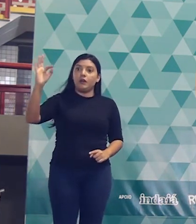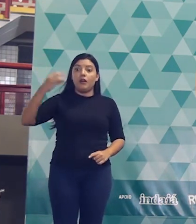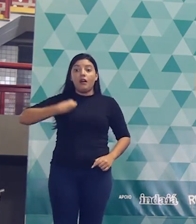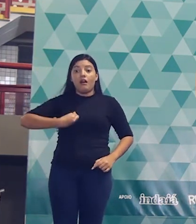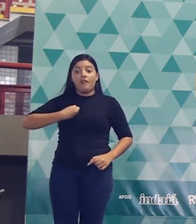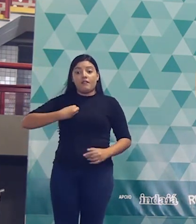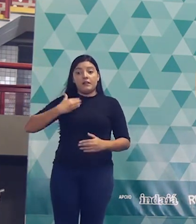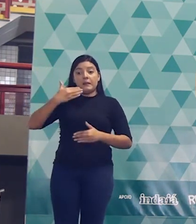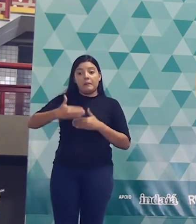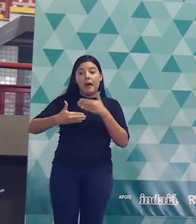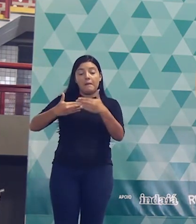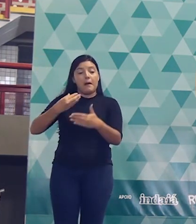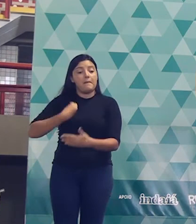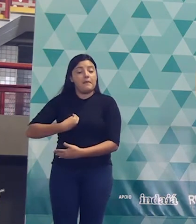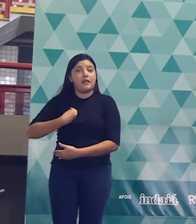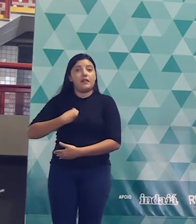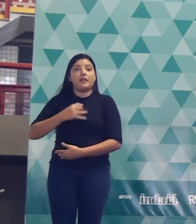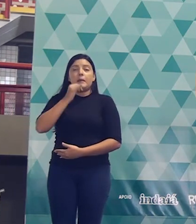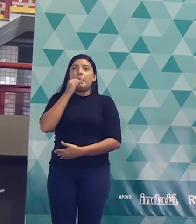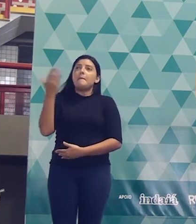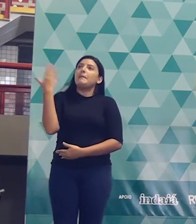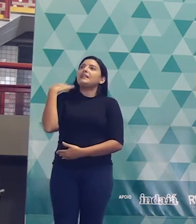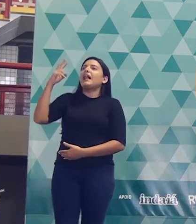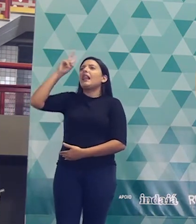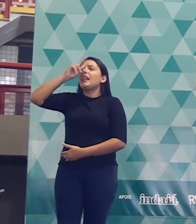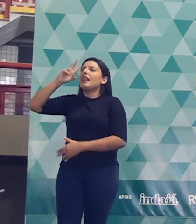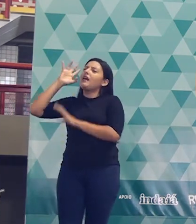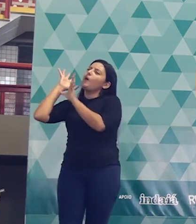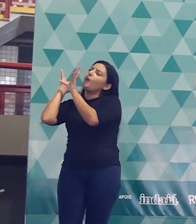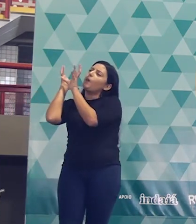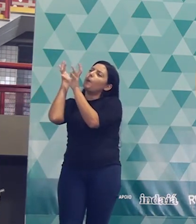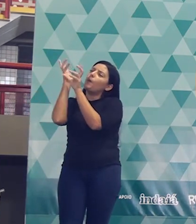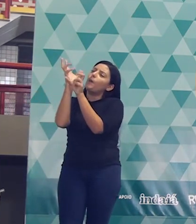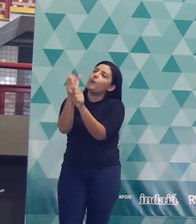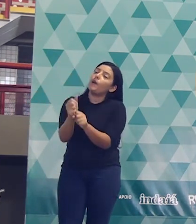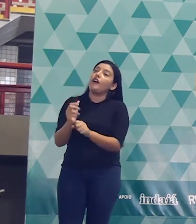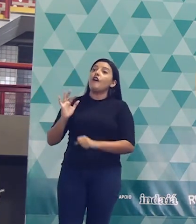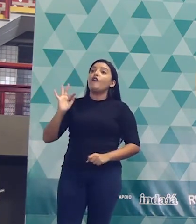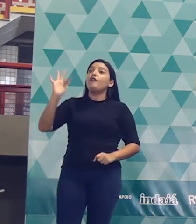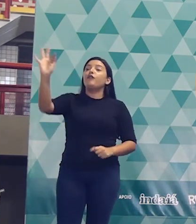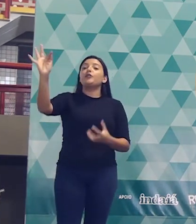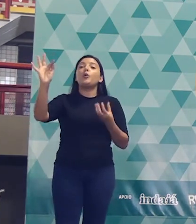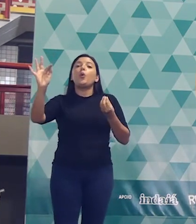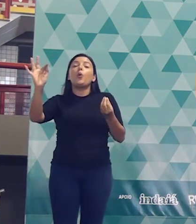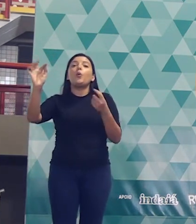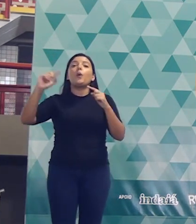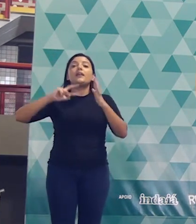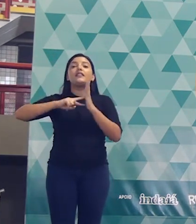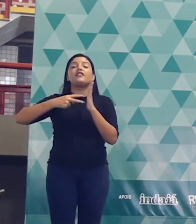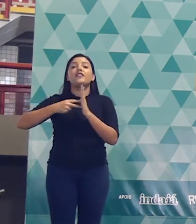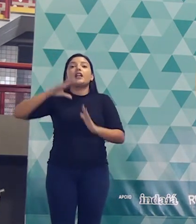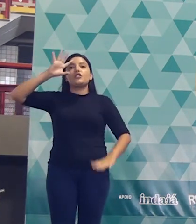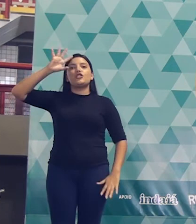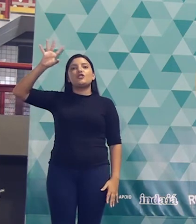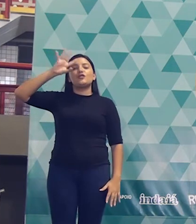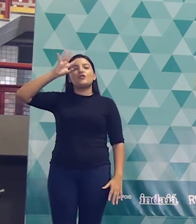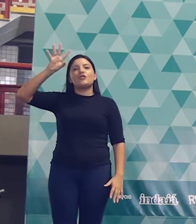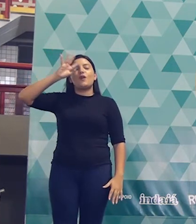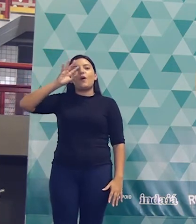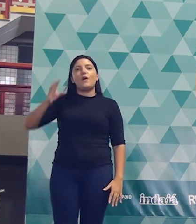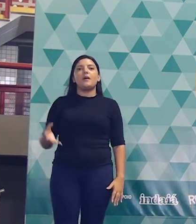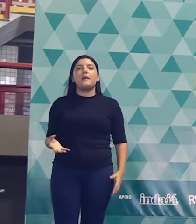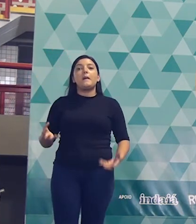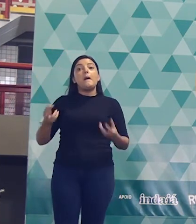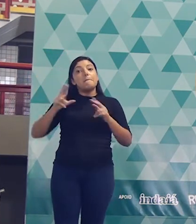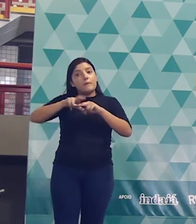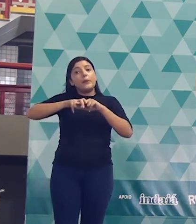no presente. O passado são apenas as lembranças, e o futuro são apenas os sonhos, que alimentam a gente, né? Por isso que a gente tem